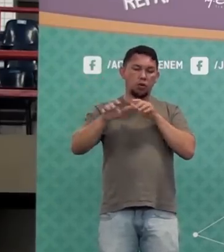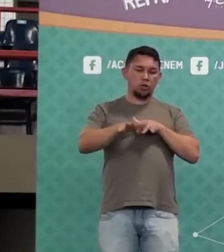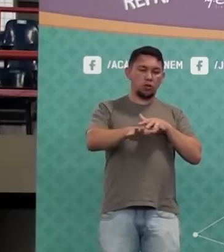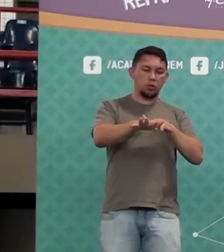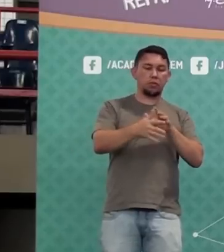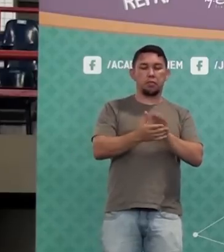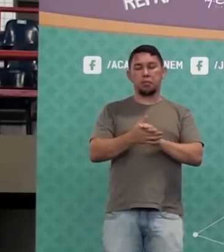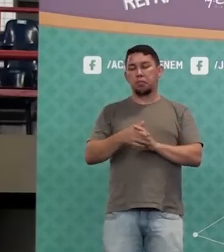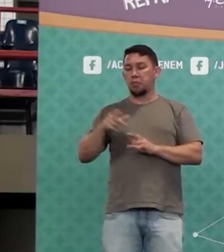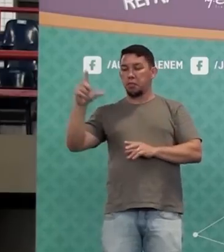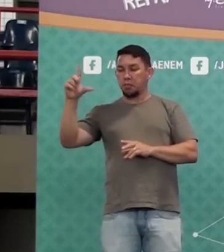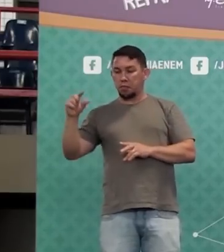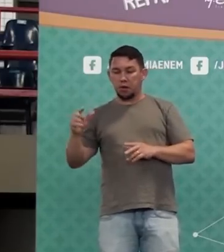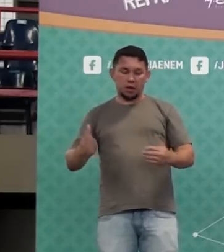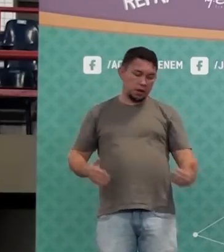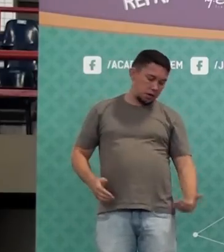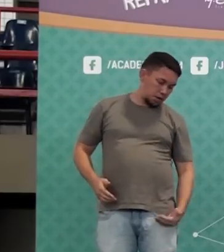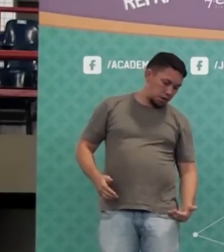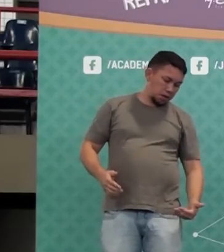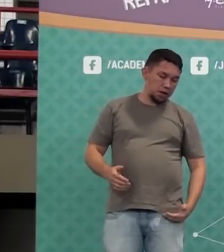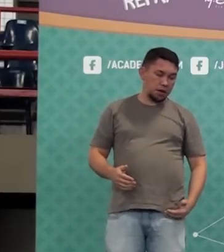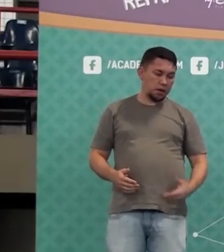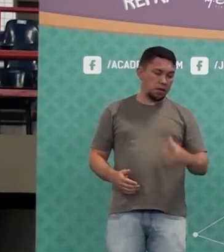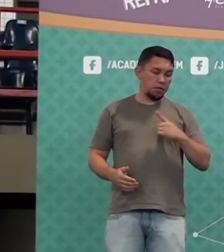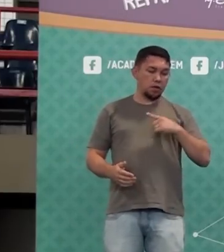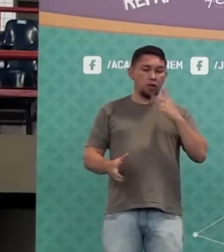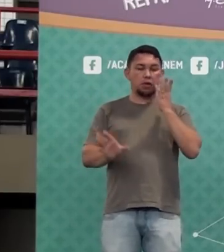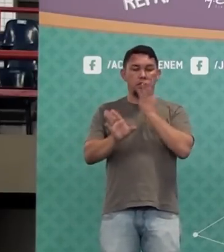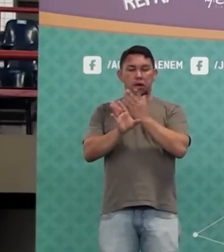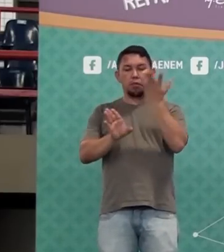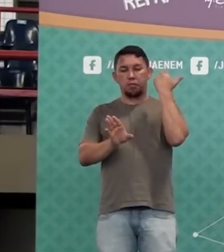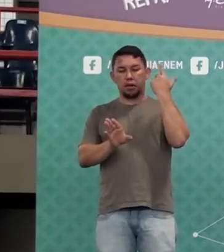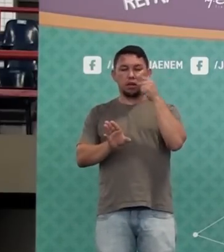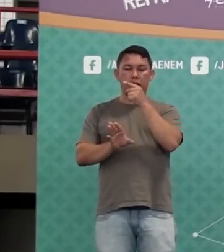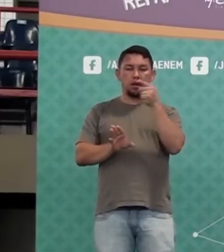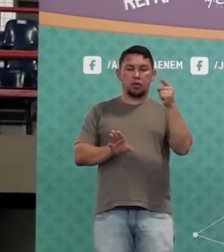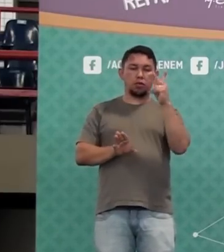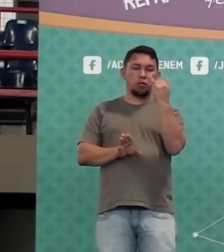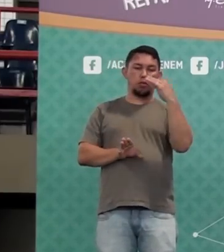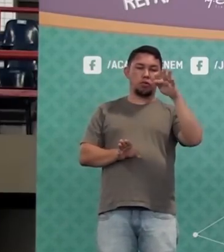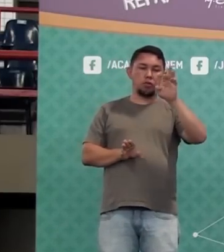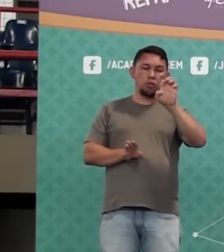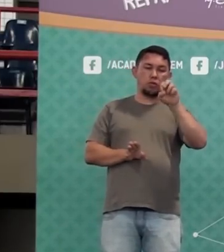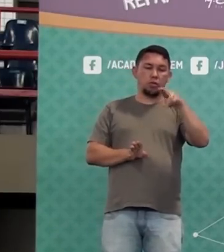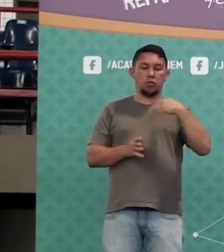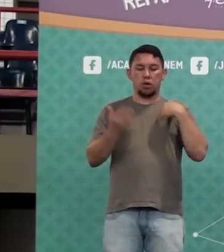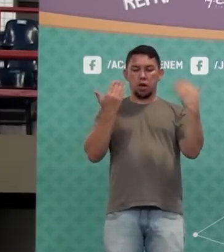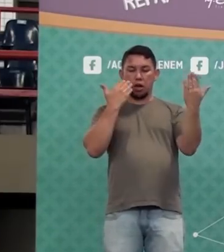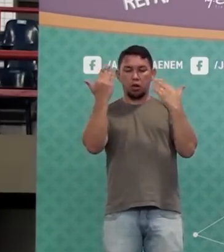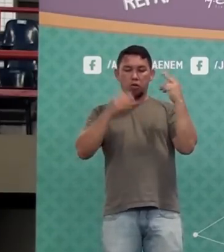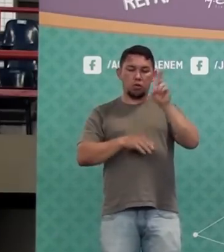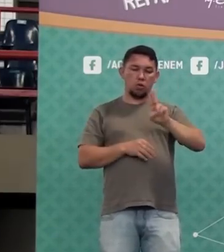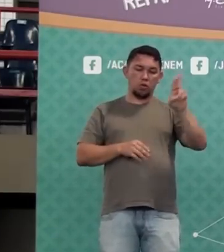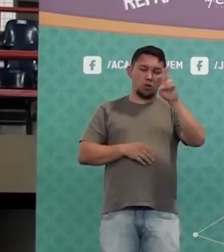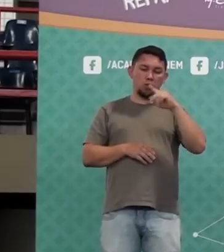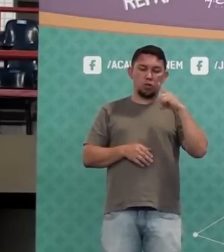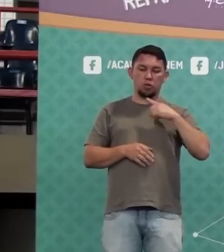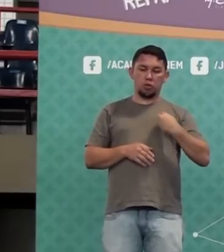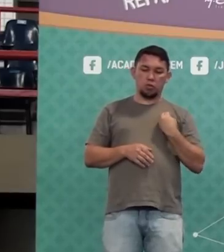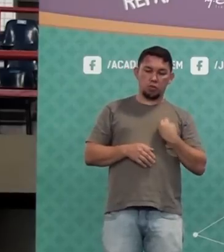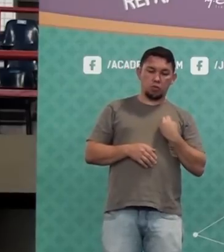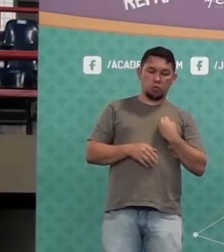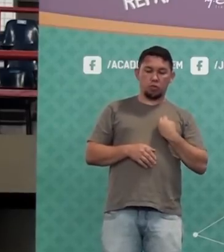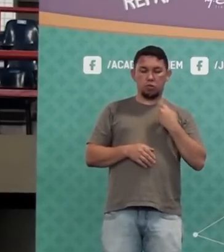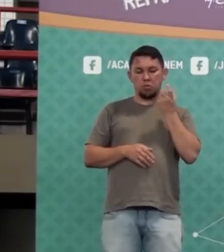saia, passatempo, que já era com o hífen. Ainda tenho dúvida quando se usa a crase. Em